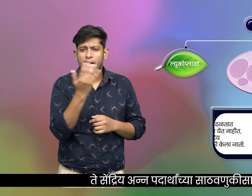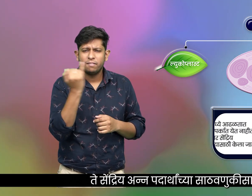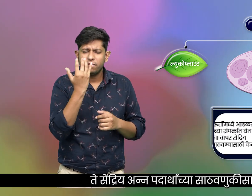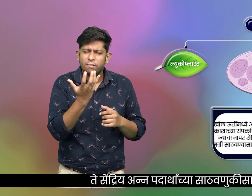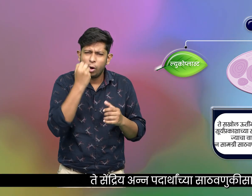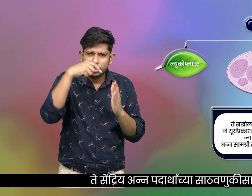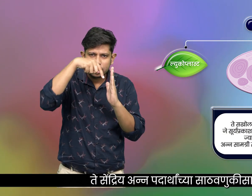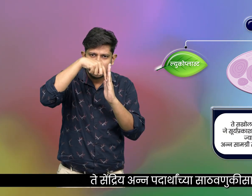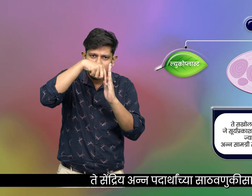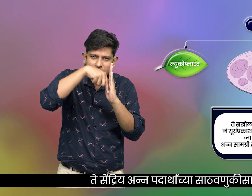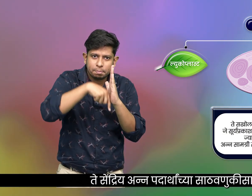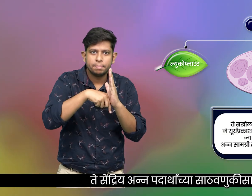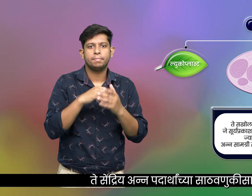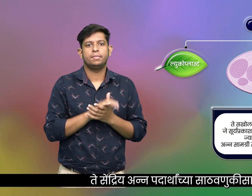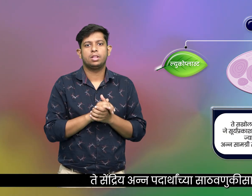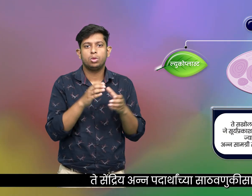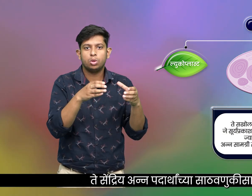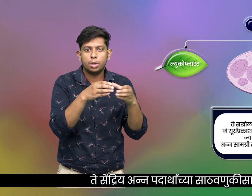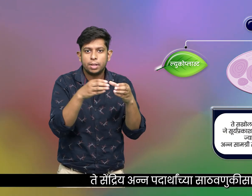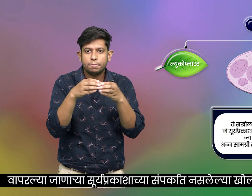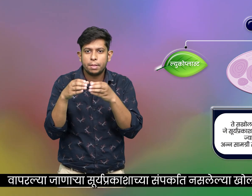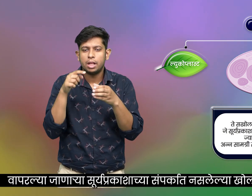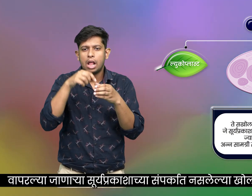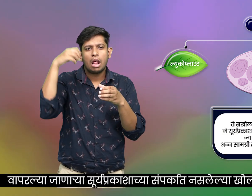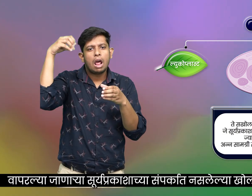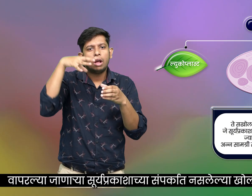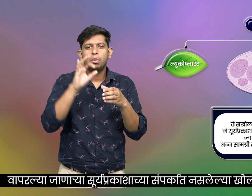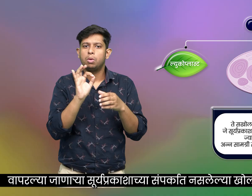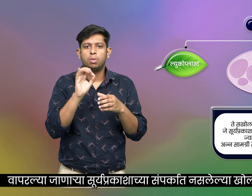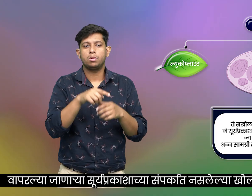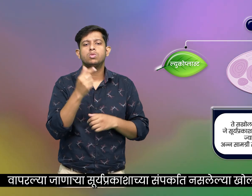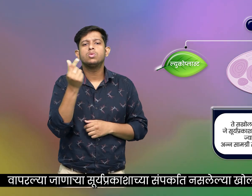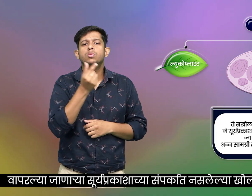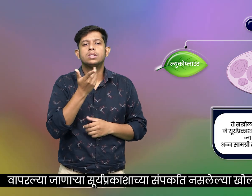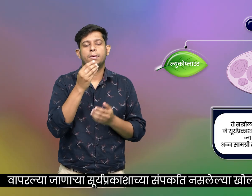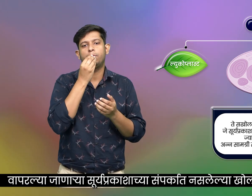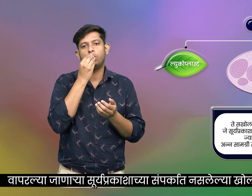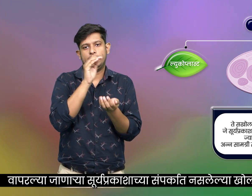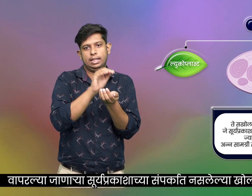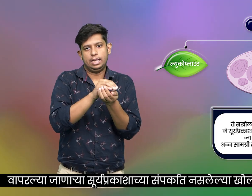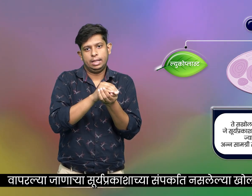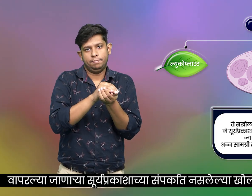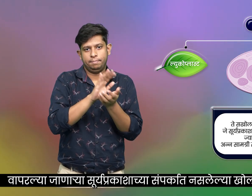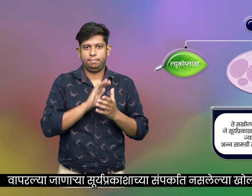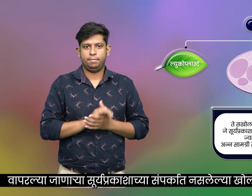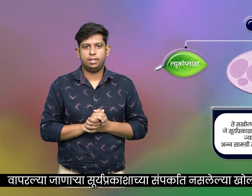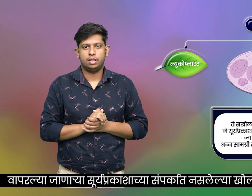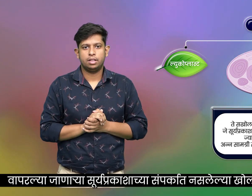ते सेंद्रिय अन्नपदार्थांच्या साठवणीसाठी वापरल्या जाणाऱ्या सूर्यप्रकाशाच्या संपर्कात नसलेल्या